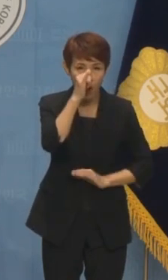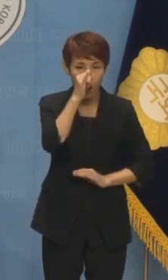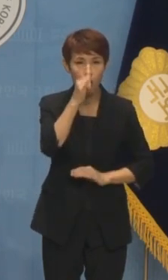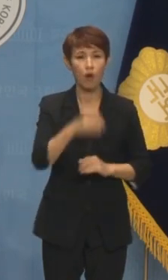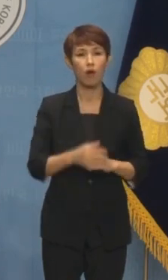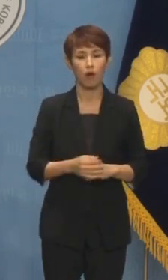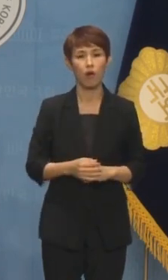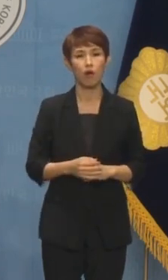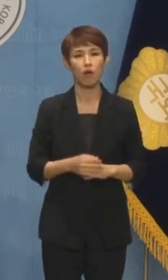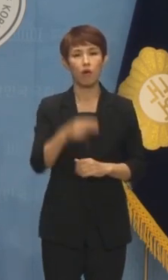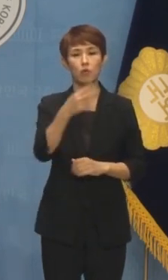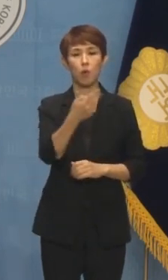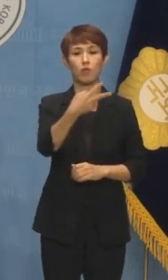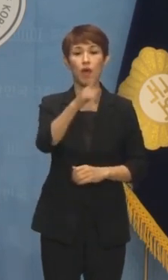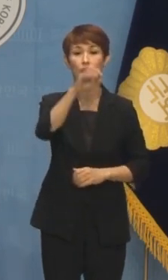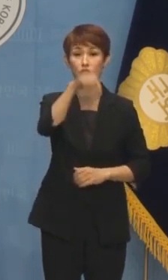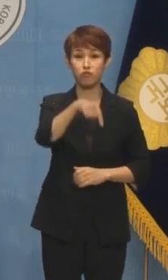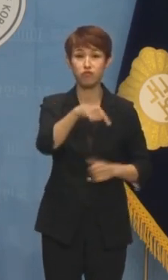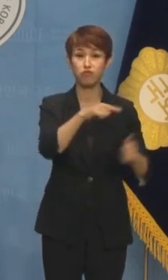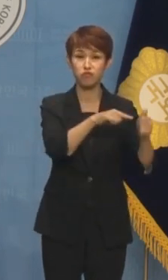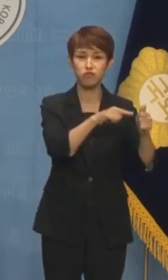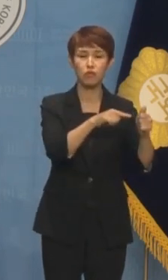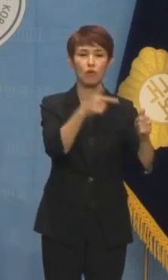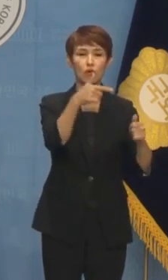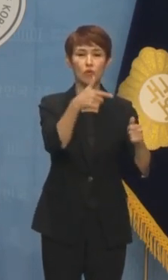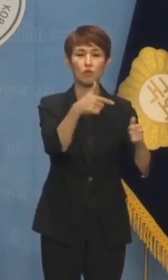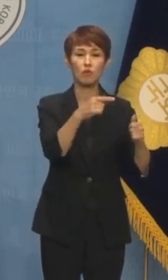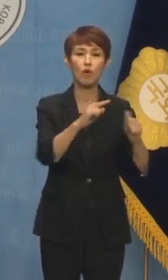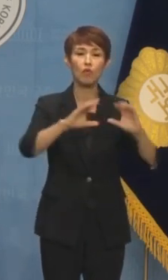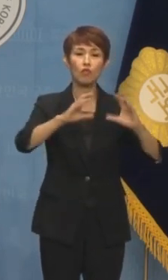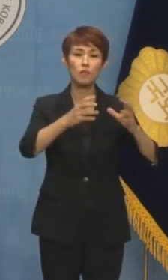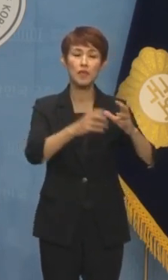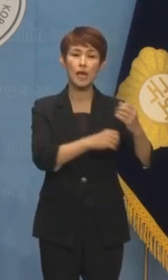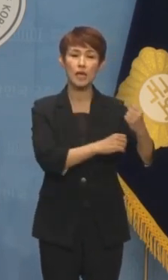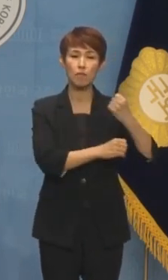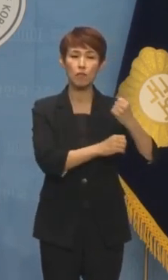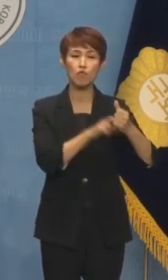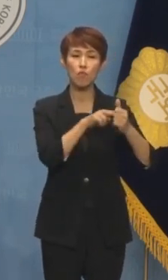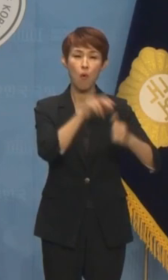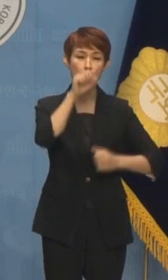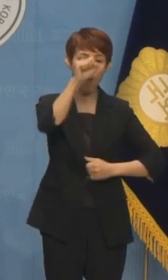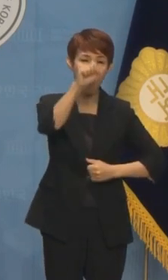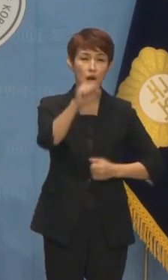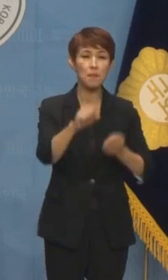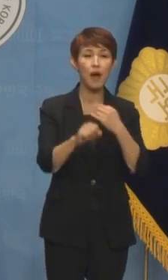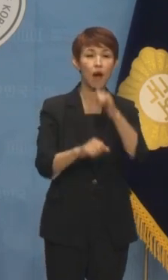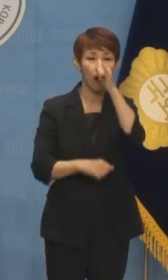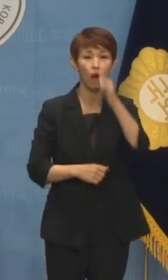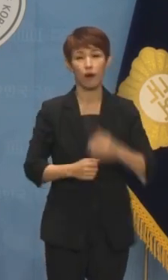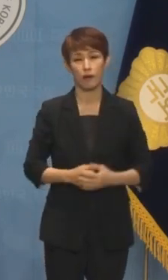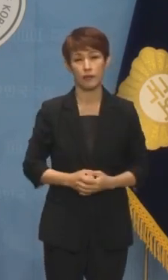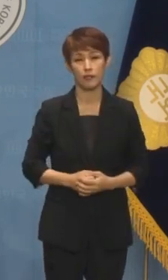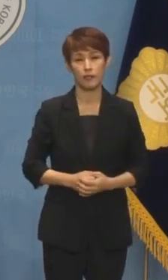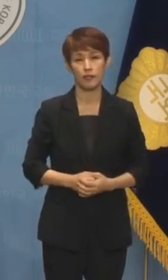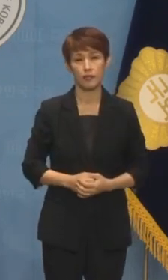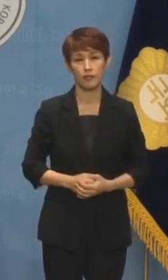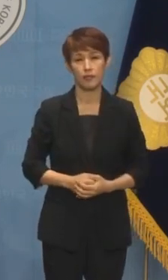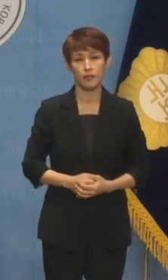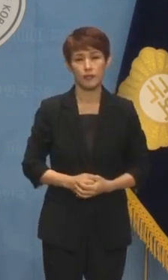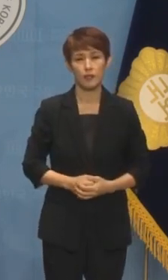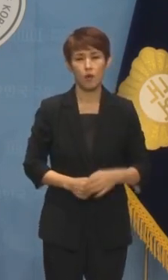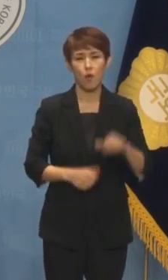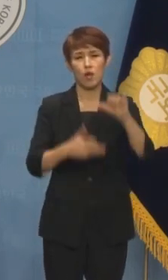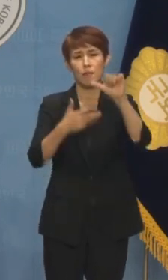주장했던 도태우 씨가 국민의힘 후보로 당내 경선을 통과하는 해프닝이 벌어지기도 했습니다.